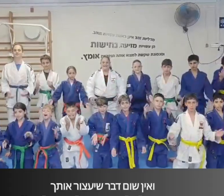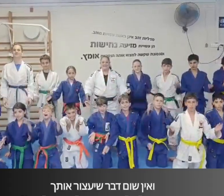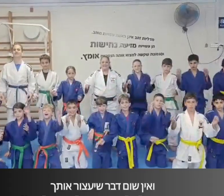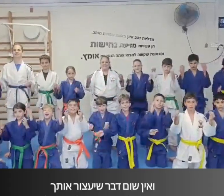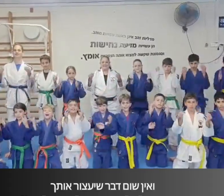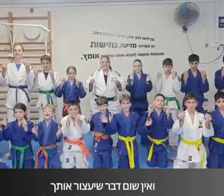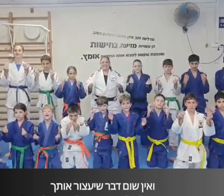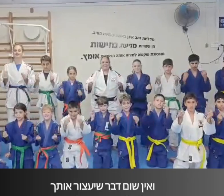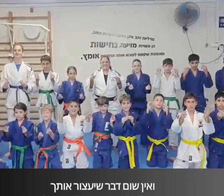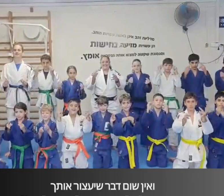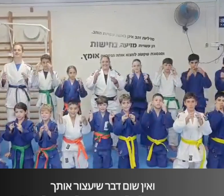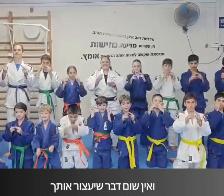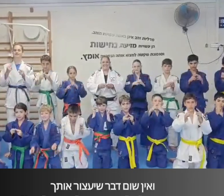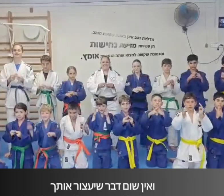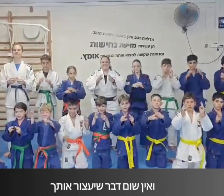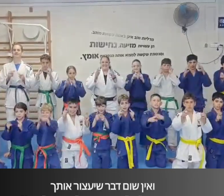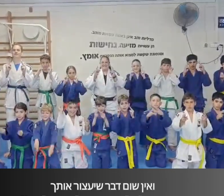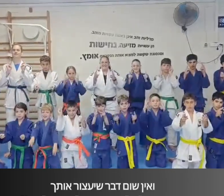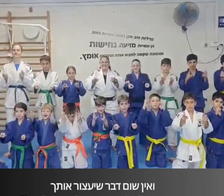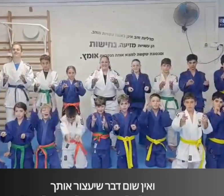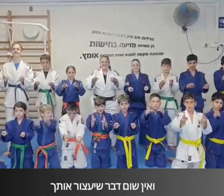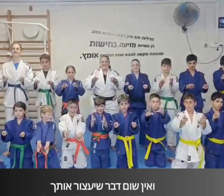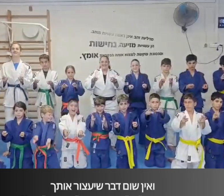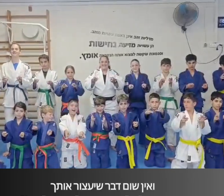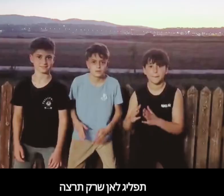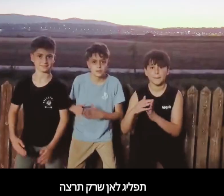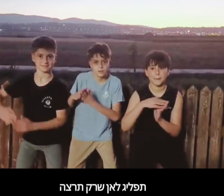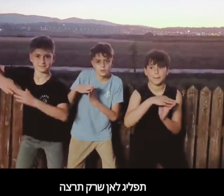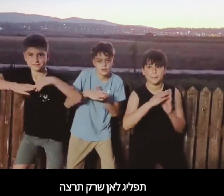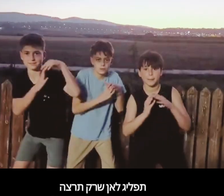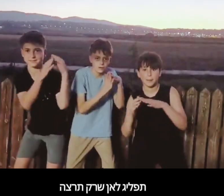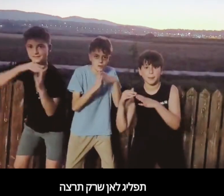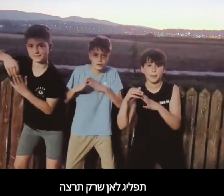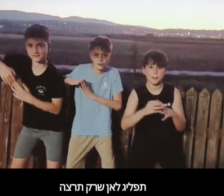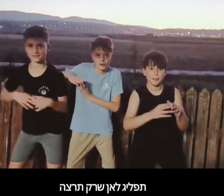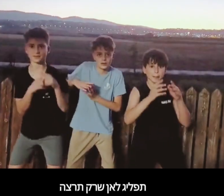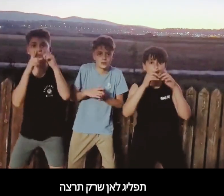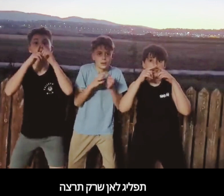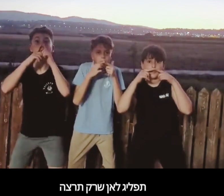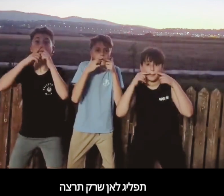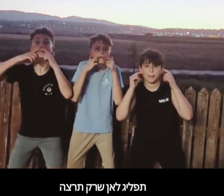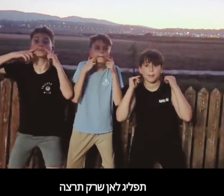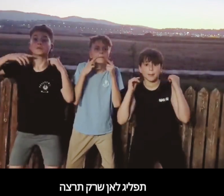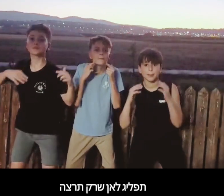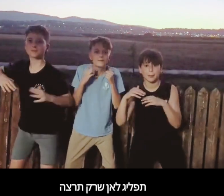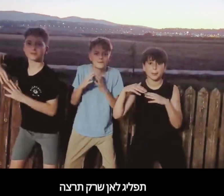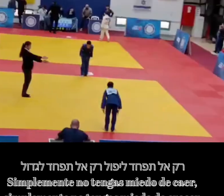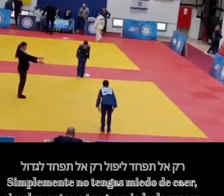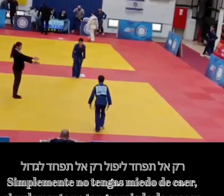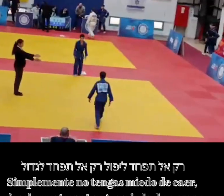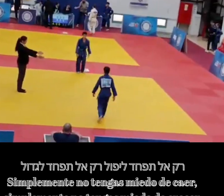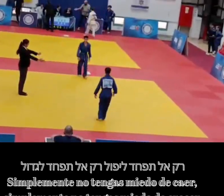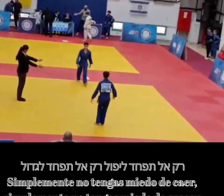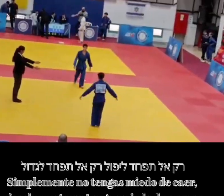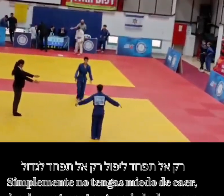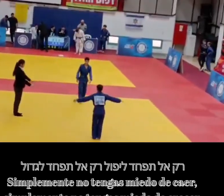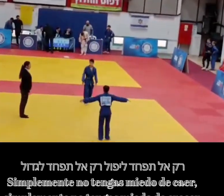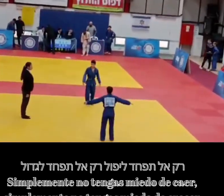ואין שום דבר שיעצור אותך, תפליג לאן שרק תרצה. ורק אל תפחד